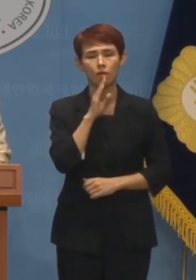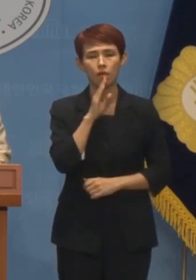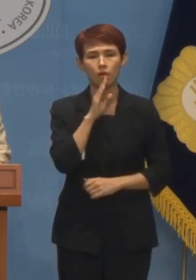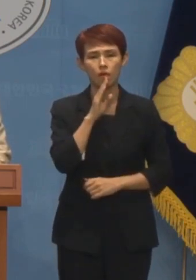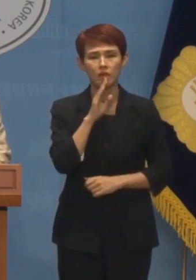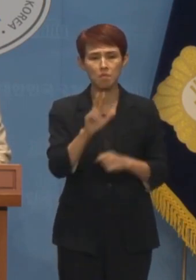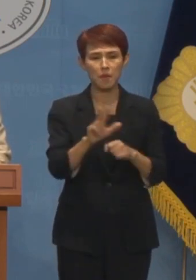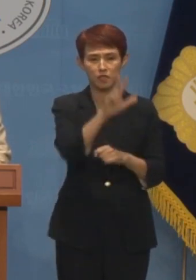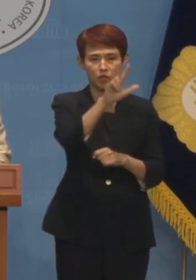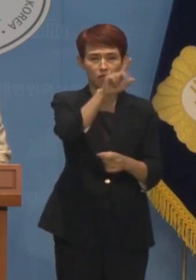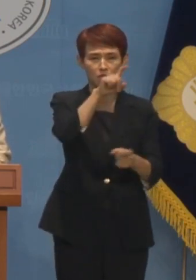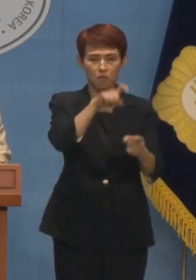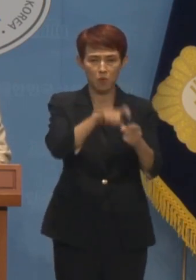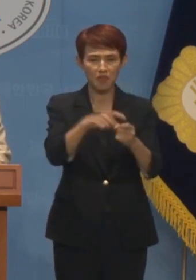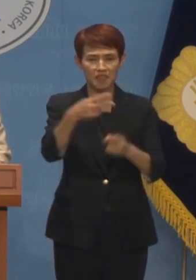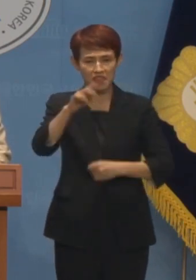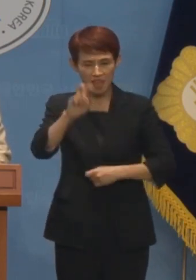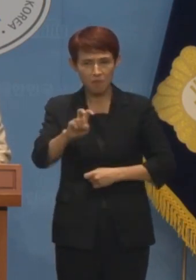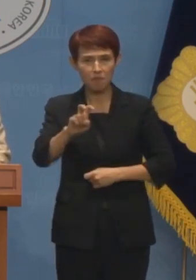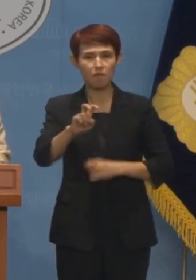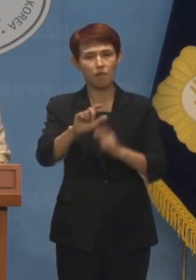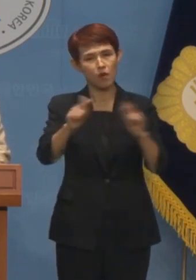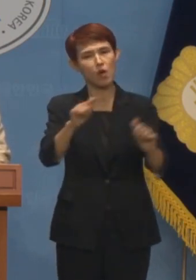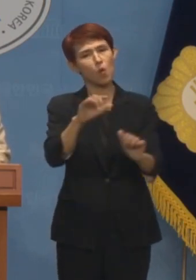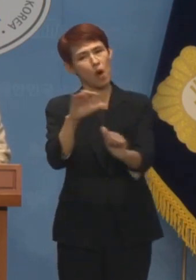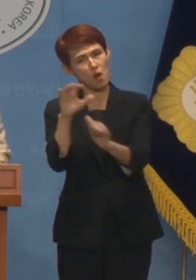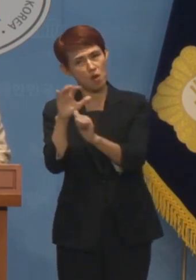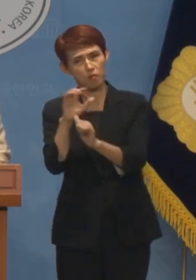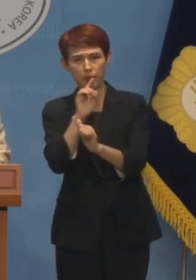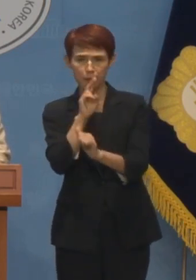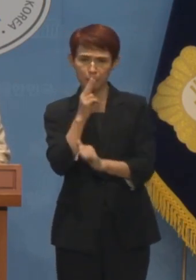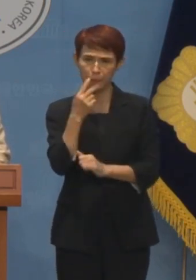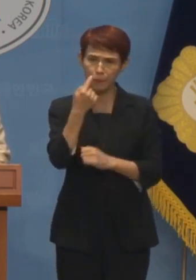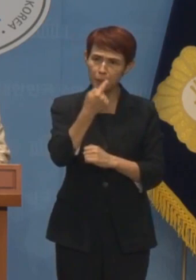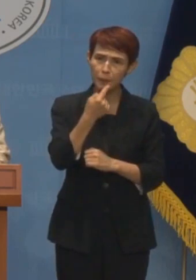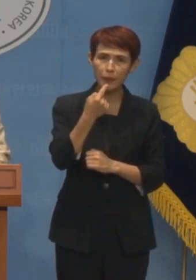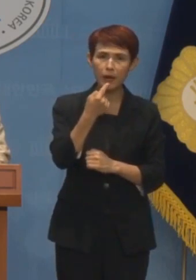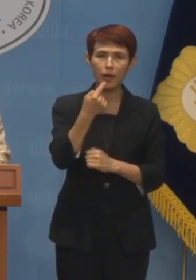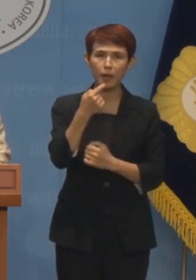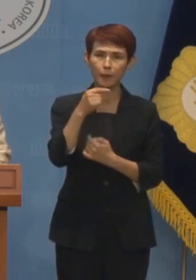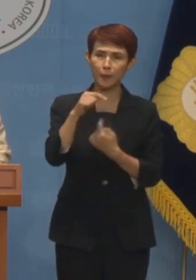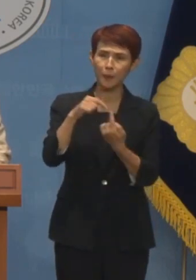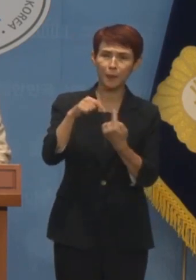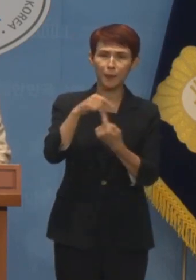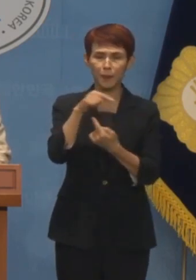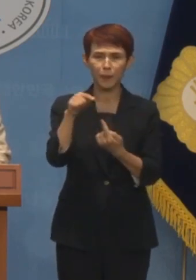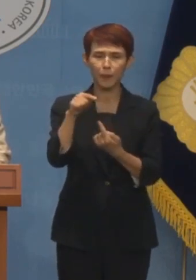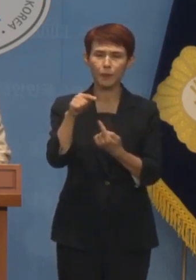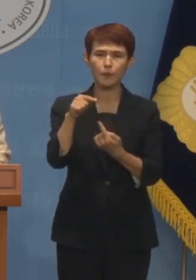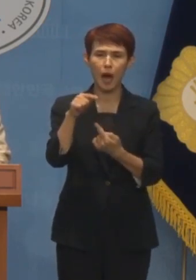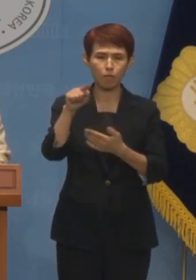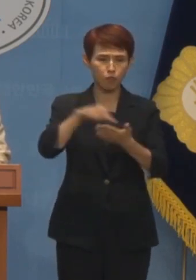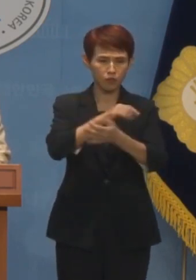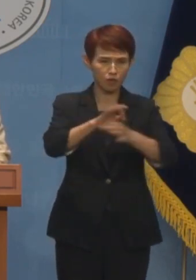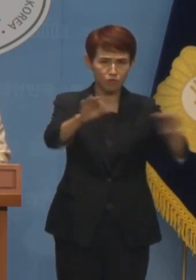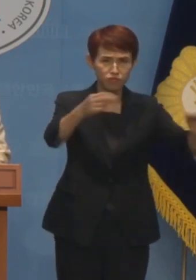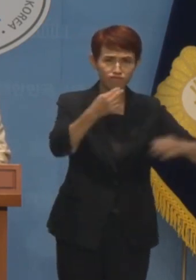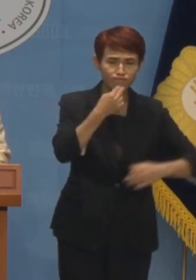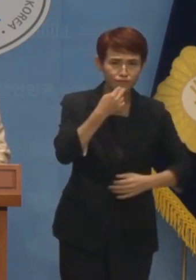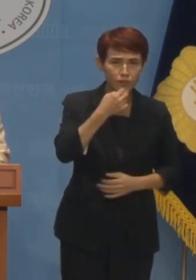댐의 다목적 활용이라는 말장난으로 정당한 보상 없이 수자원을 이용하려는